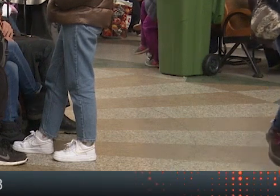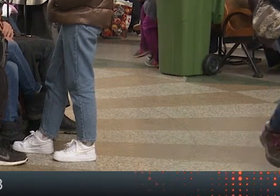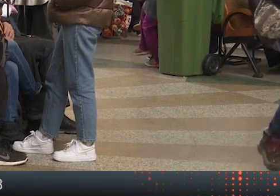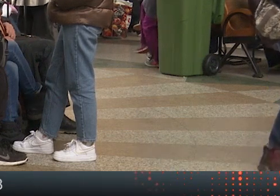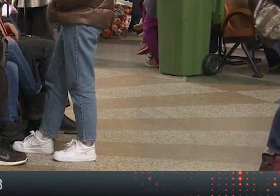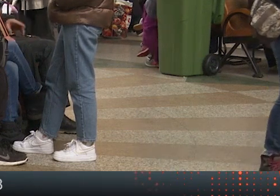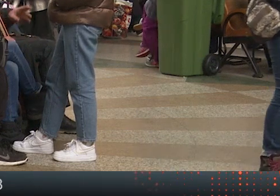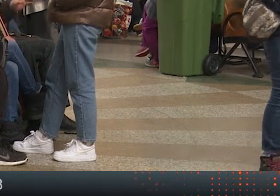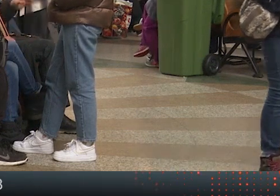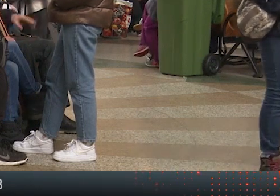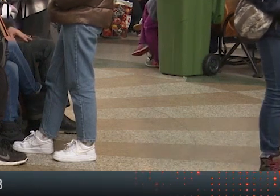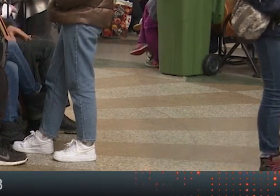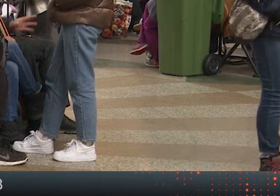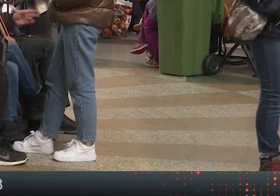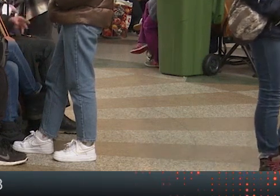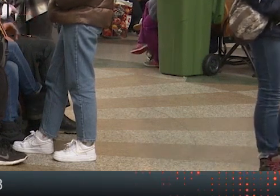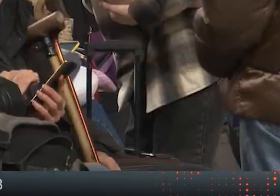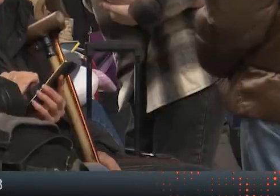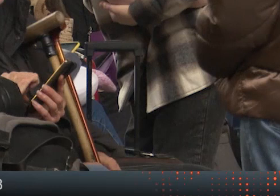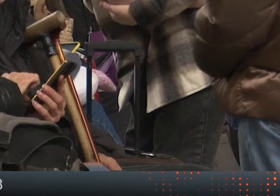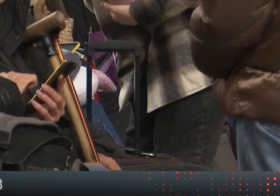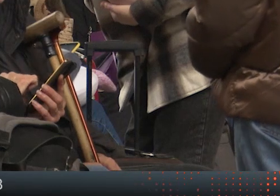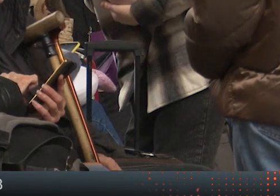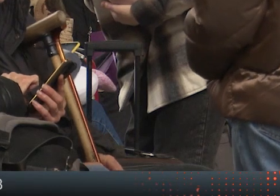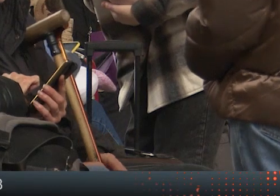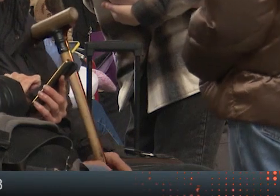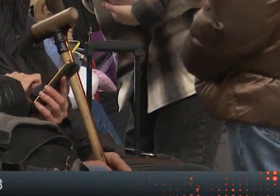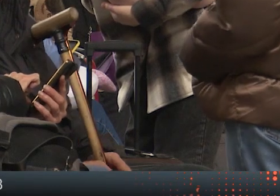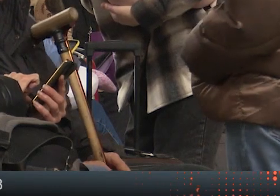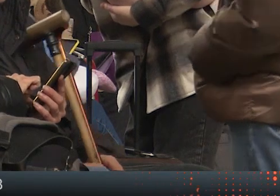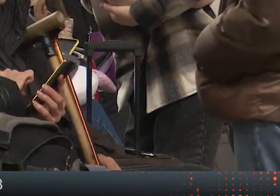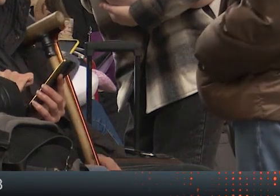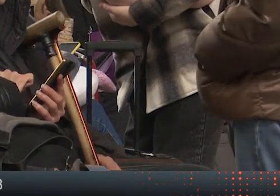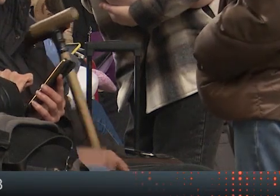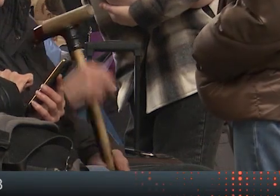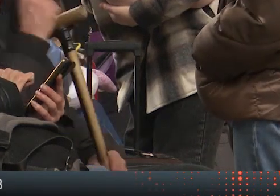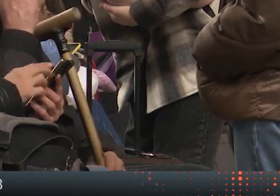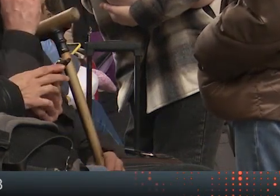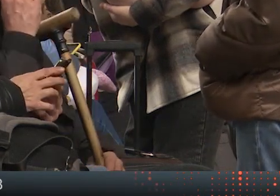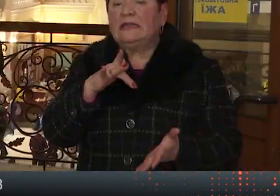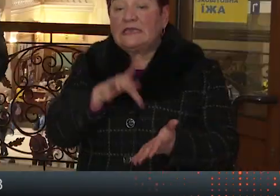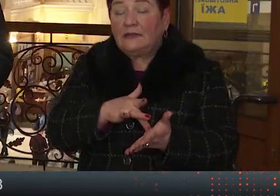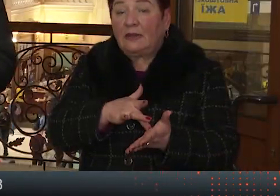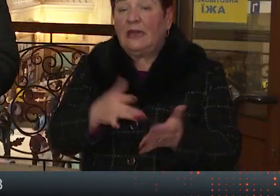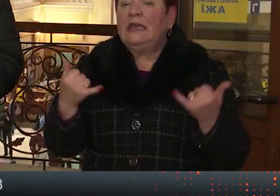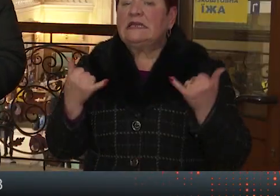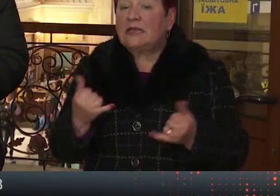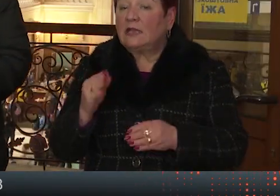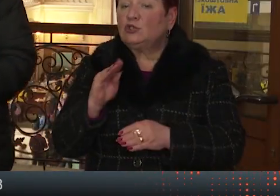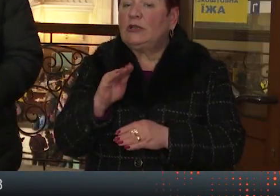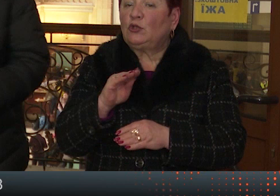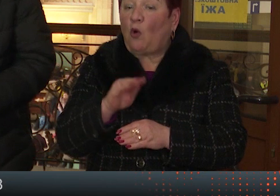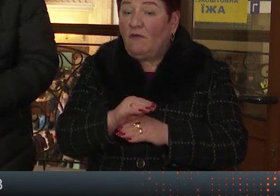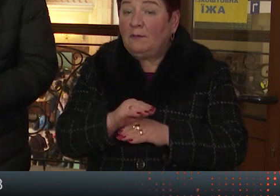В Ужгороді їх обмаль. Сьогодні близько 80 тисяч людей розселені в районних центрах та територіальних громадах. Зараз додатково ми